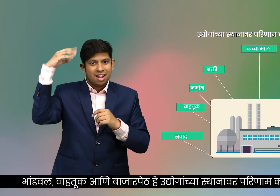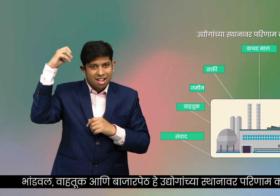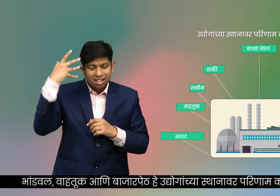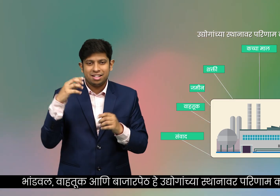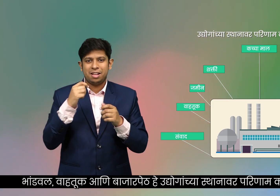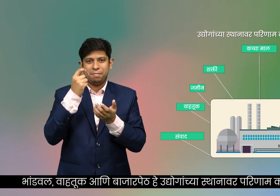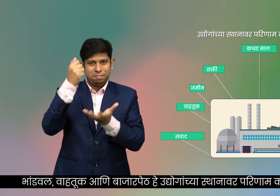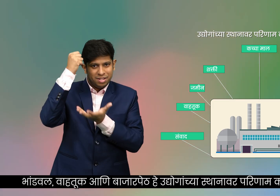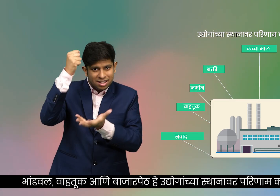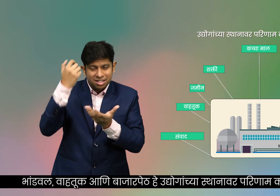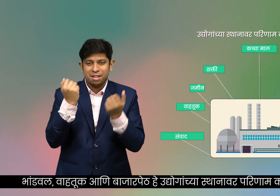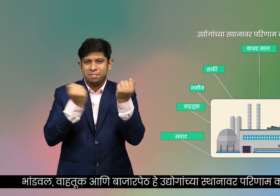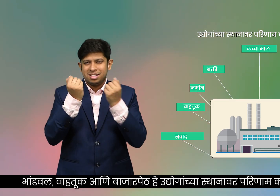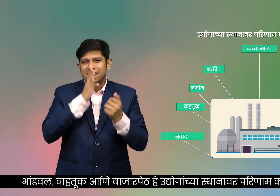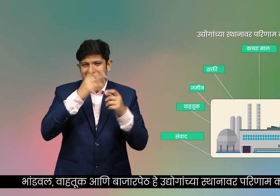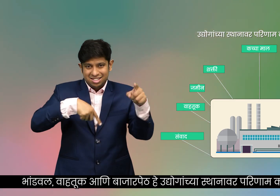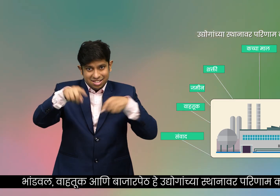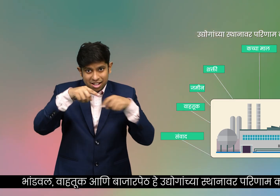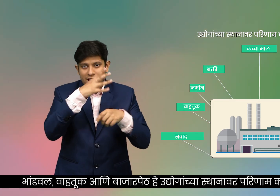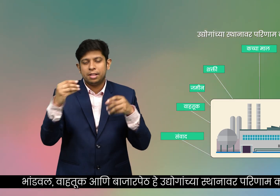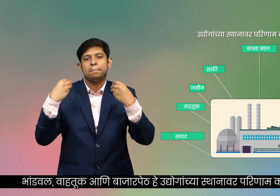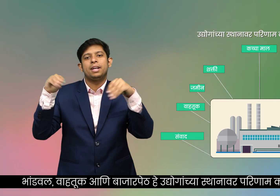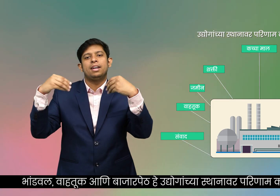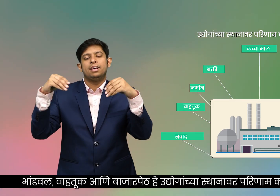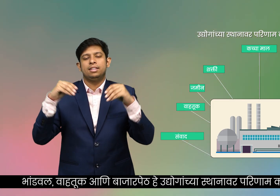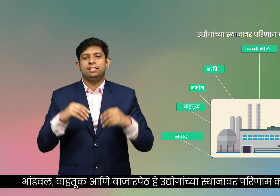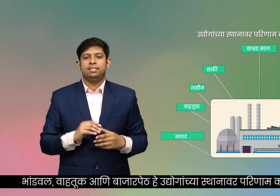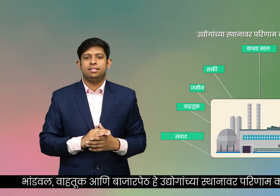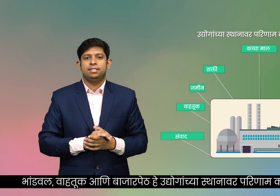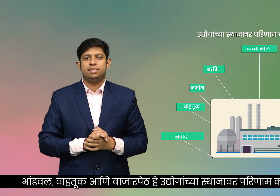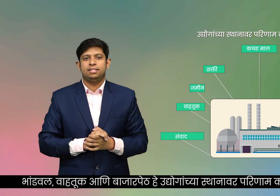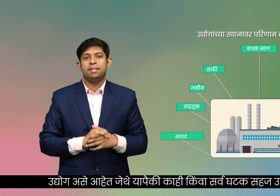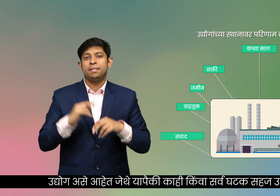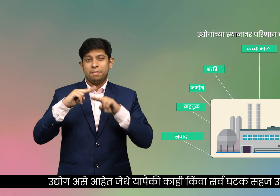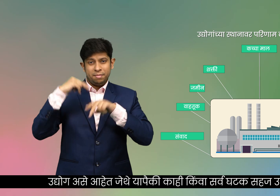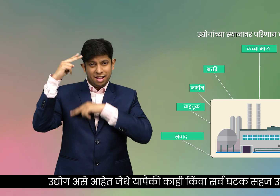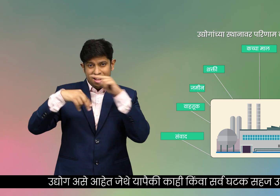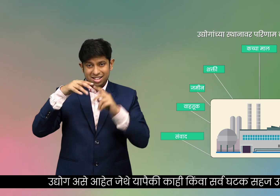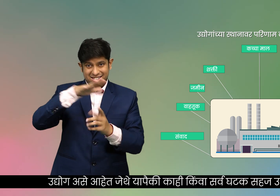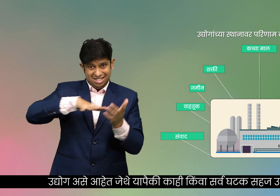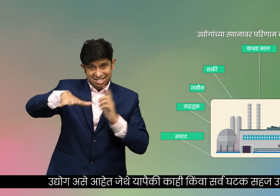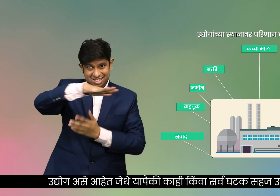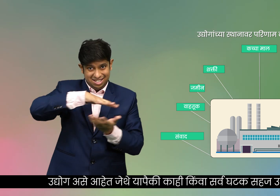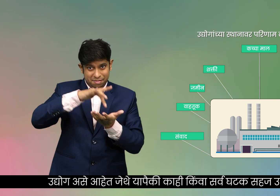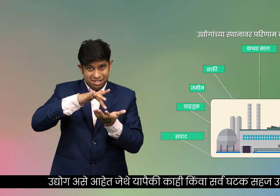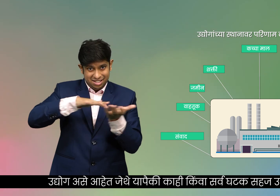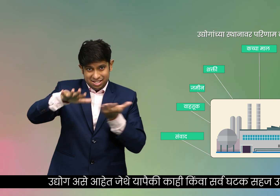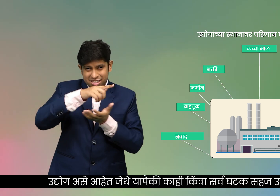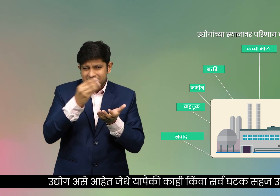हे उद्योगांच्या स्थानावर परिणाम करणारे घटक आहे. उद्योग असे आहेत जेथे यापैकी